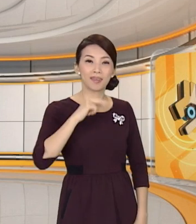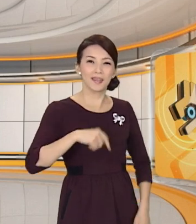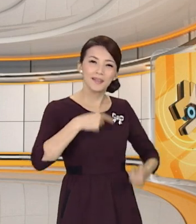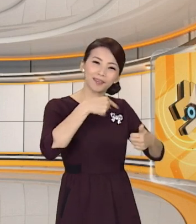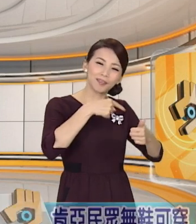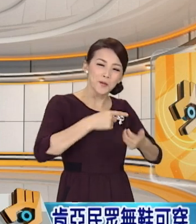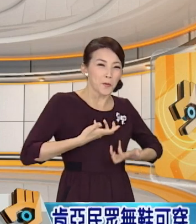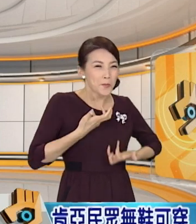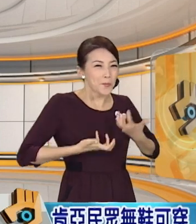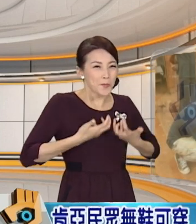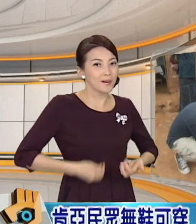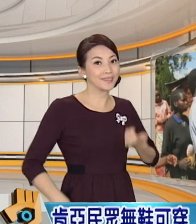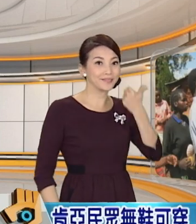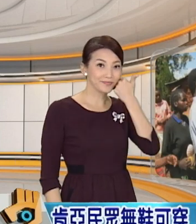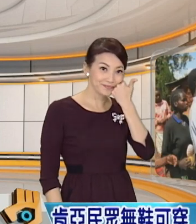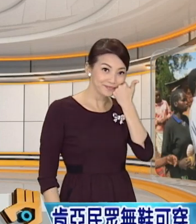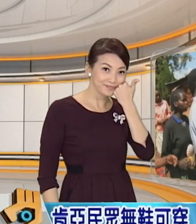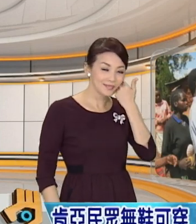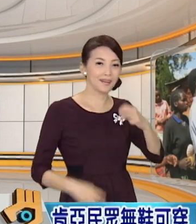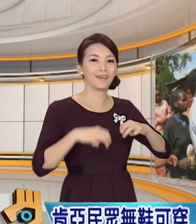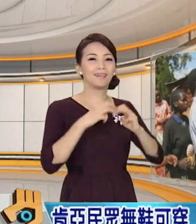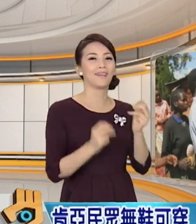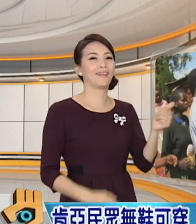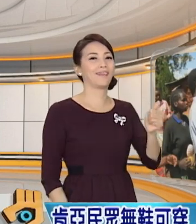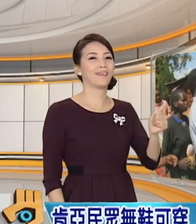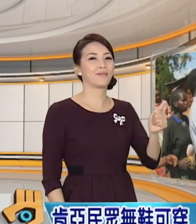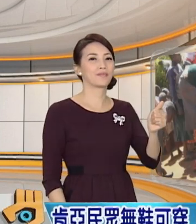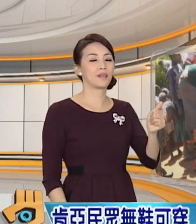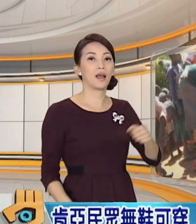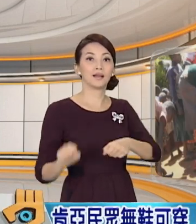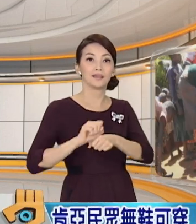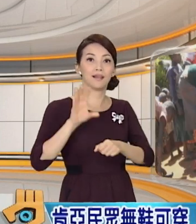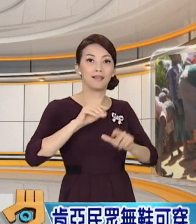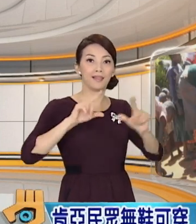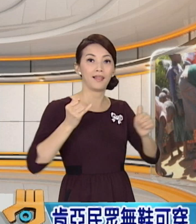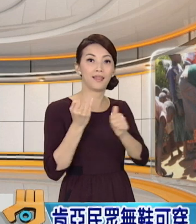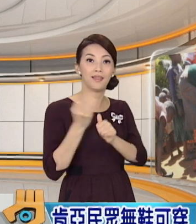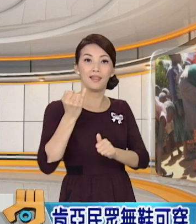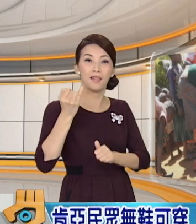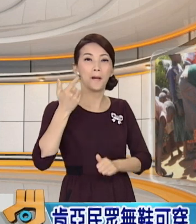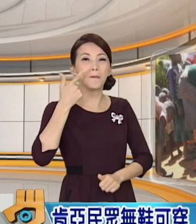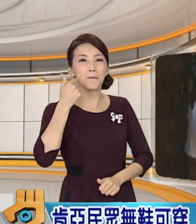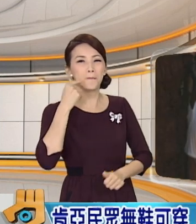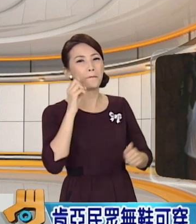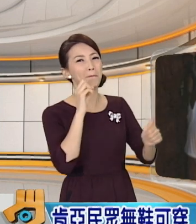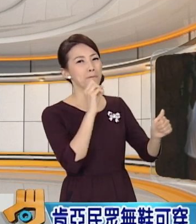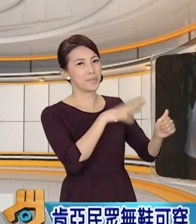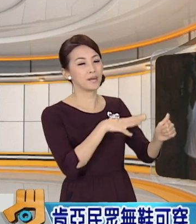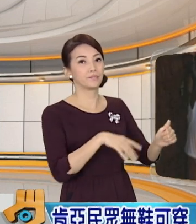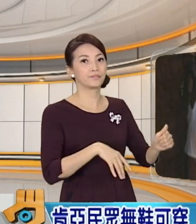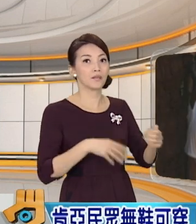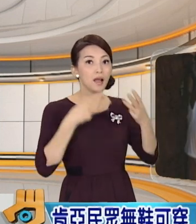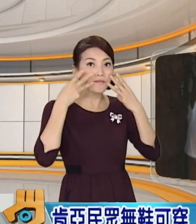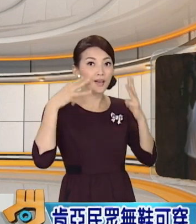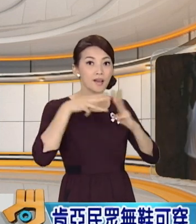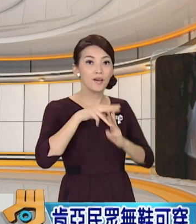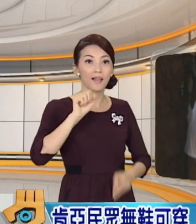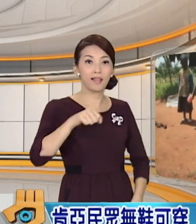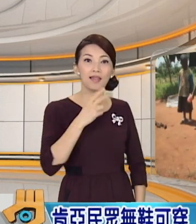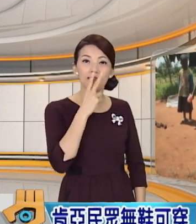从事美语教学的热心民众杨佑任，借由加拿大籍的岳父，发现非洲肯亚